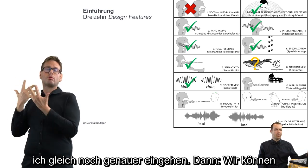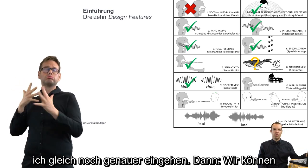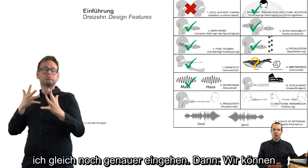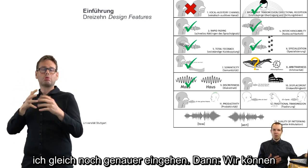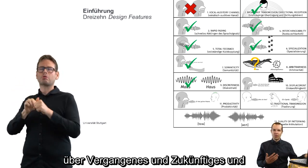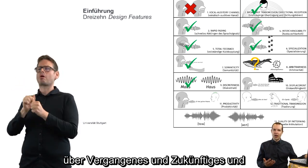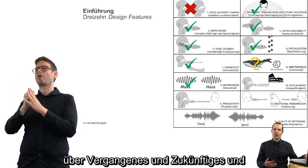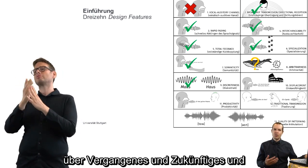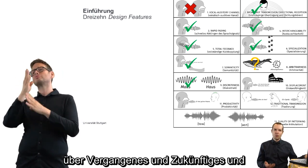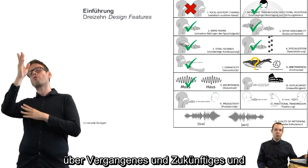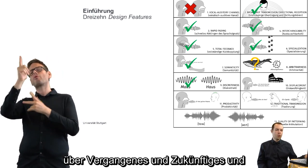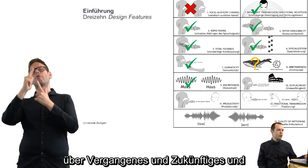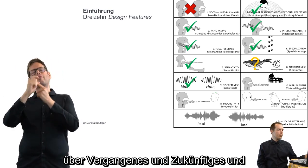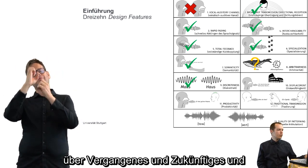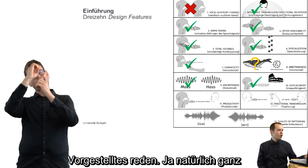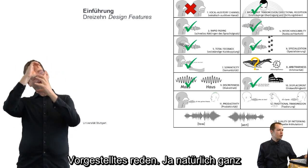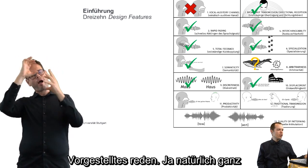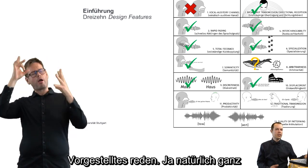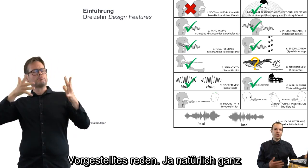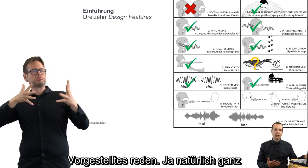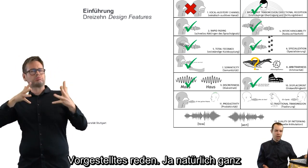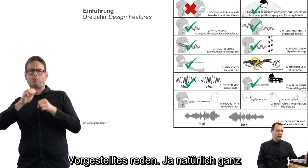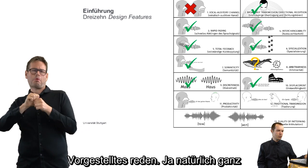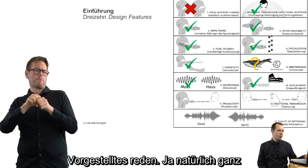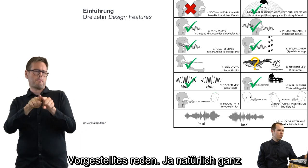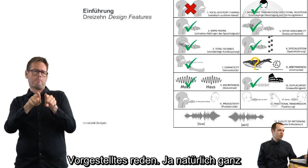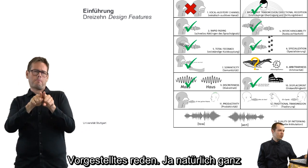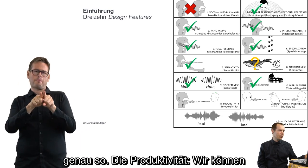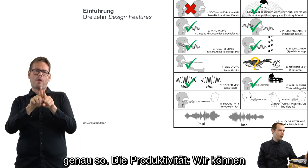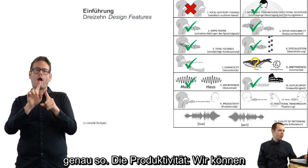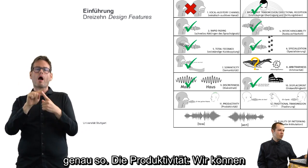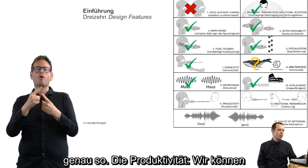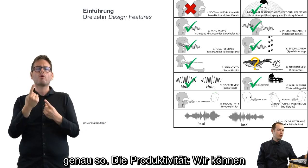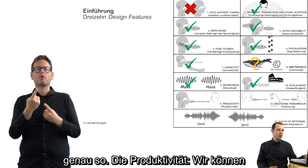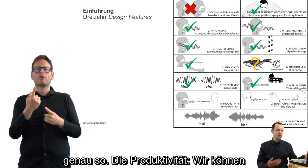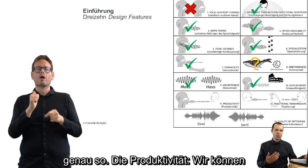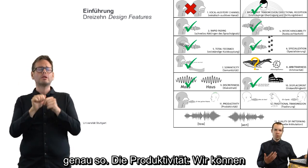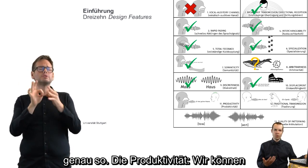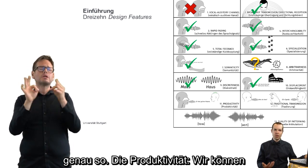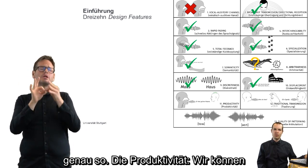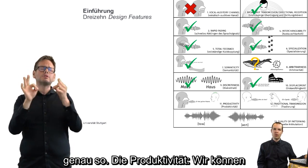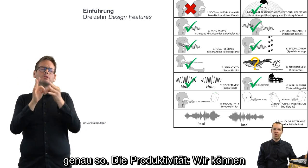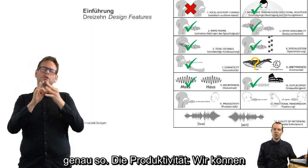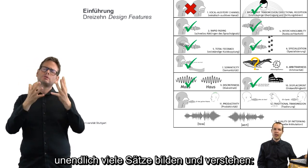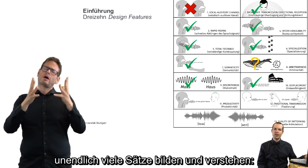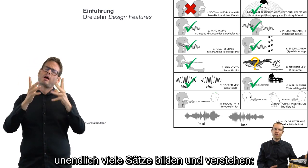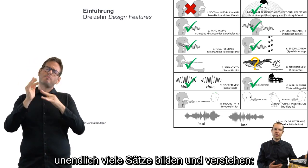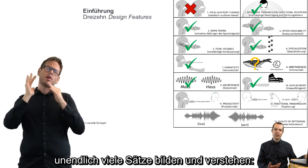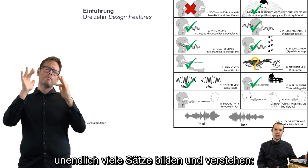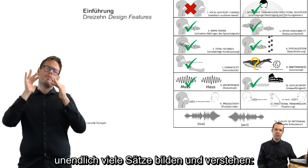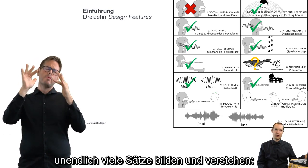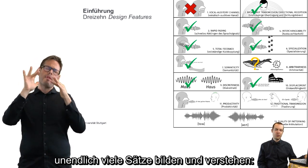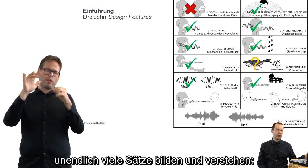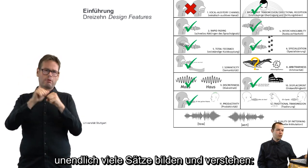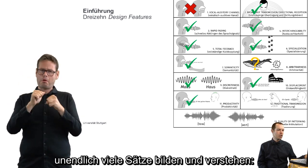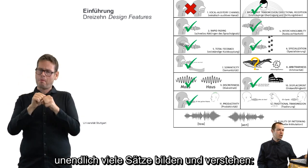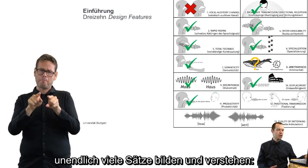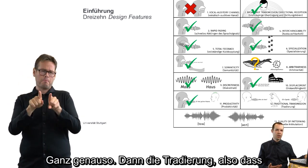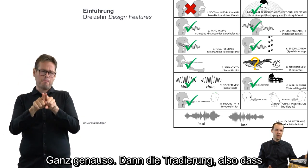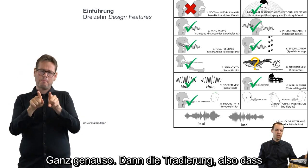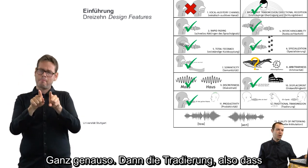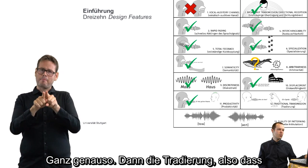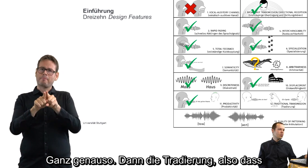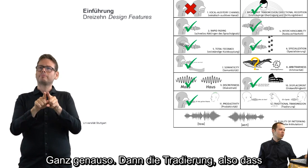Dann, wir können über Vergangenes und Zukunftliches und Vorgestelltes reden, ja natürlich, ganz genauso. Das ist produktiv, wir können unendlich viele Sätze bilden und